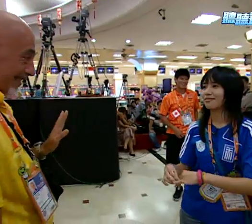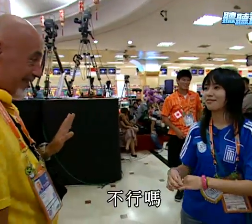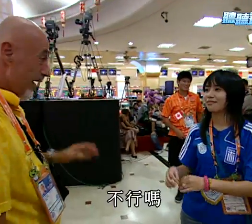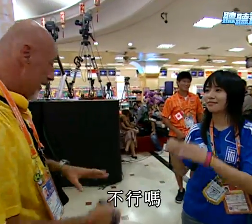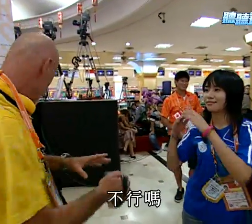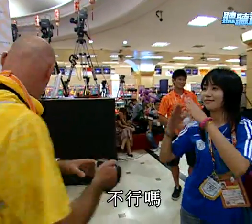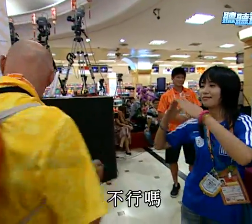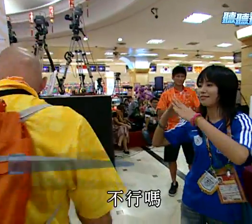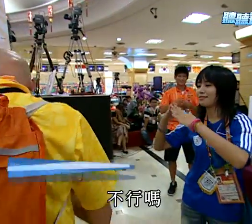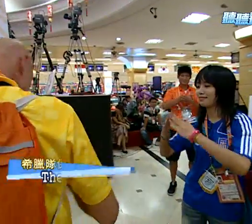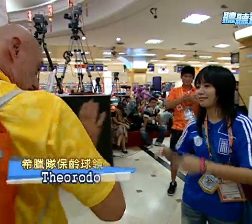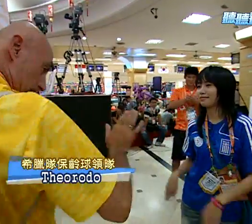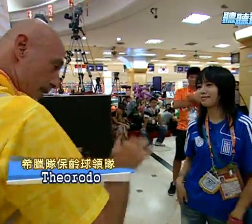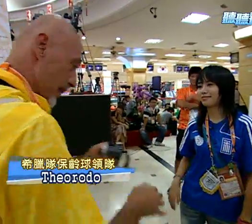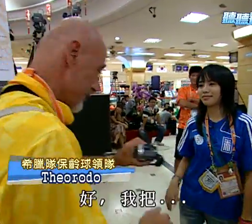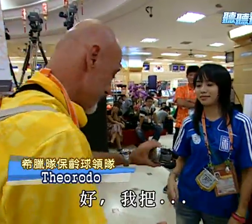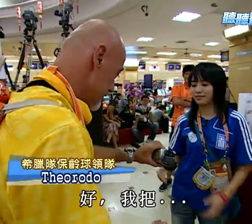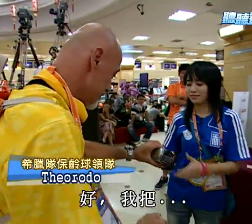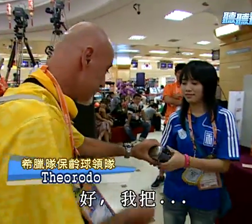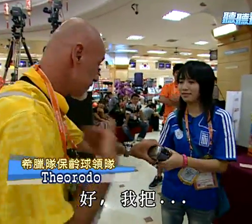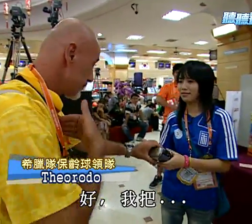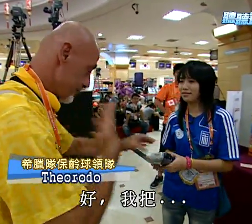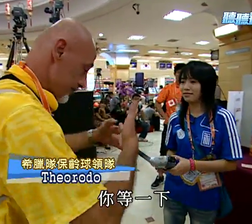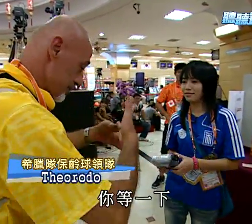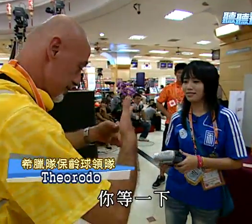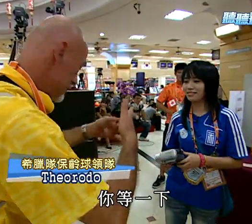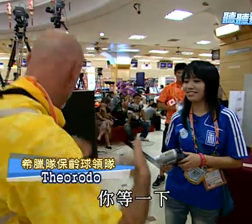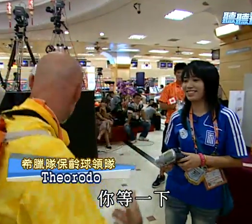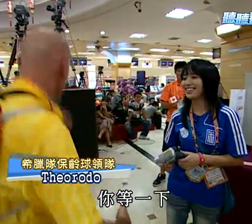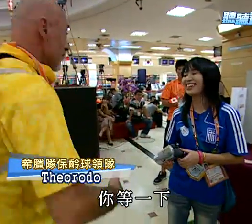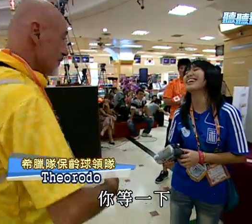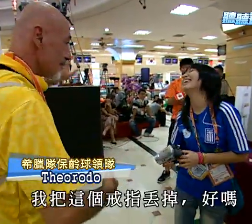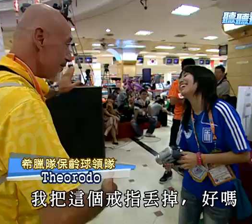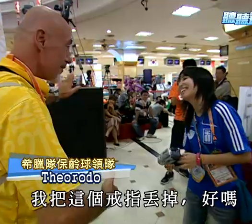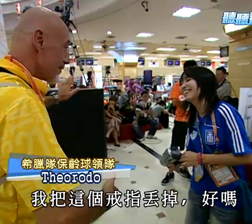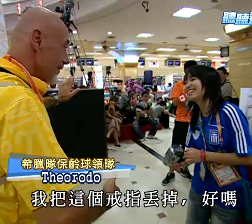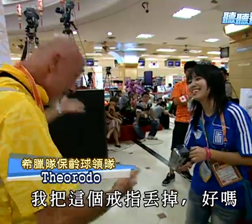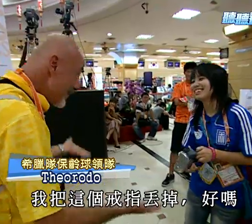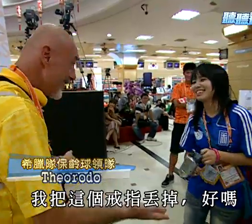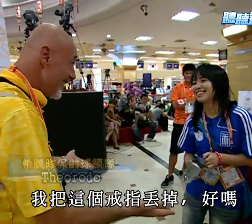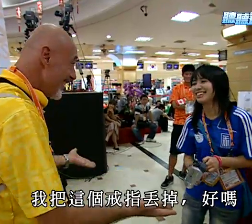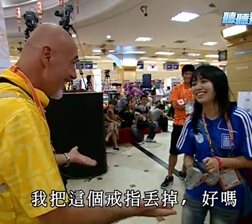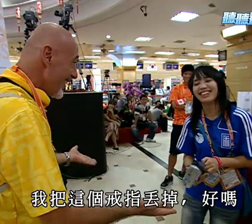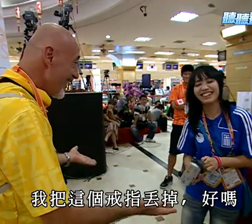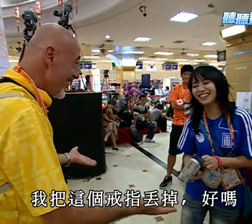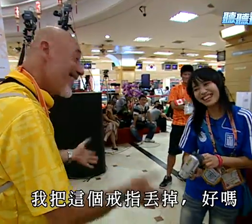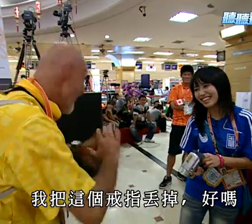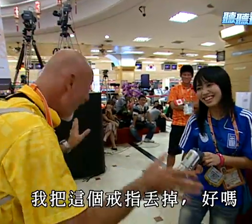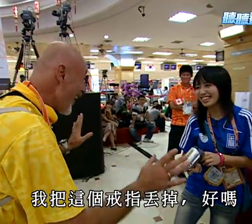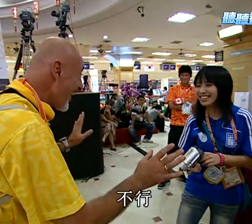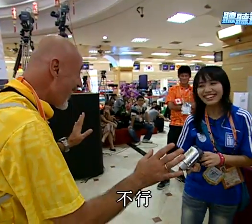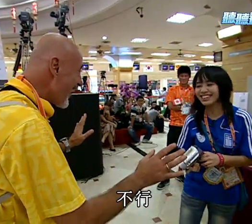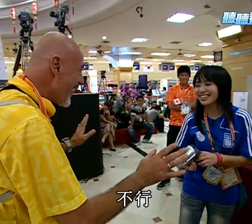吗？好，我把你等一下，我把这个戒指丢掉，好吗？不行。